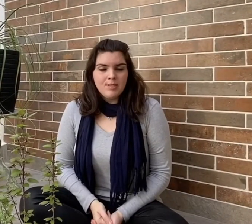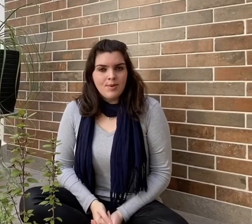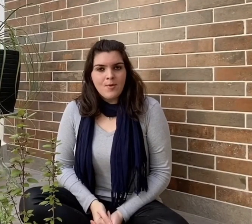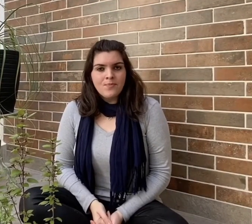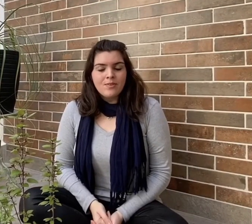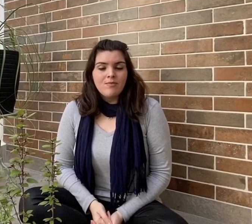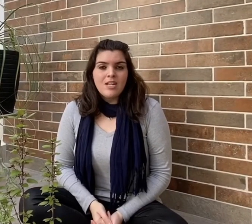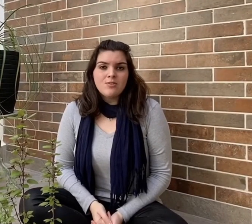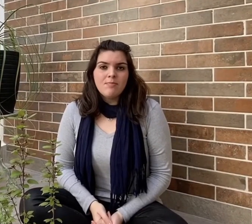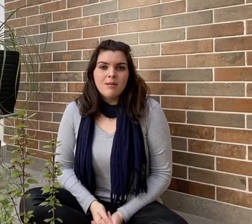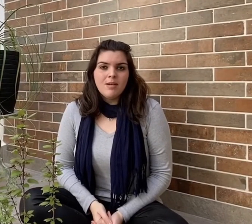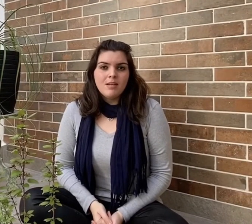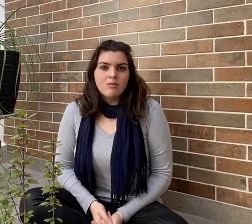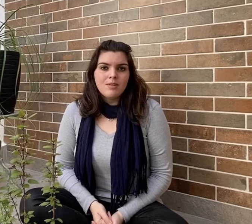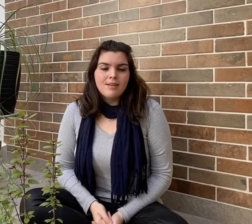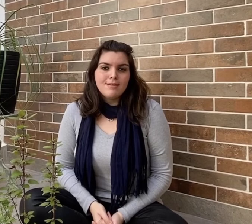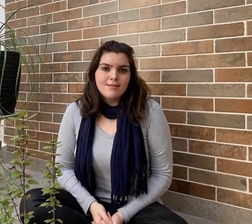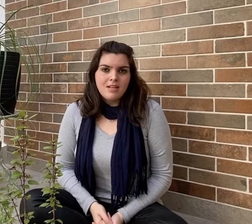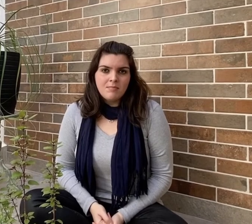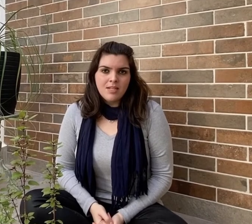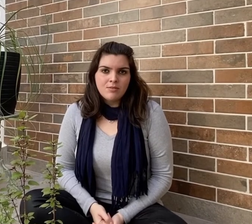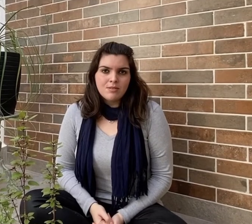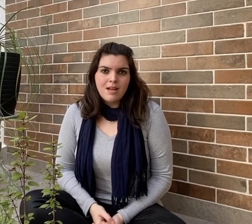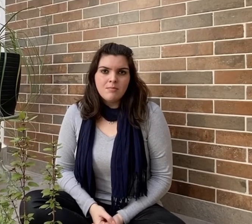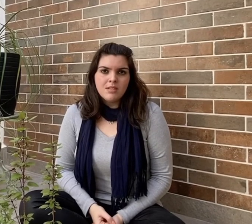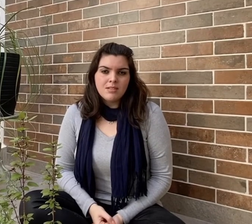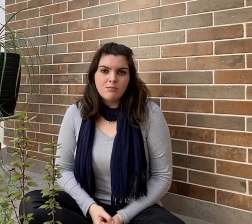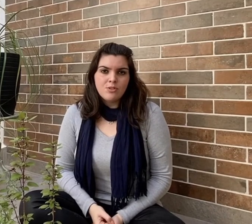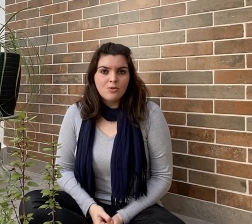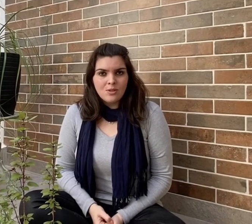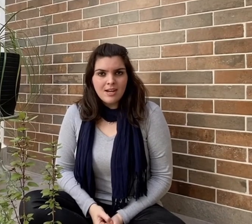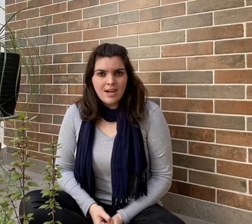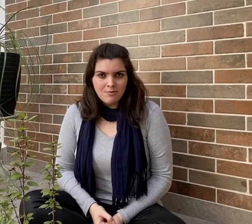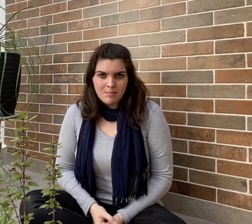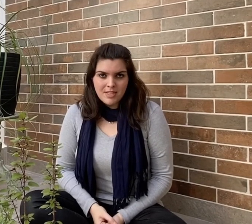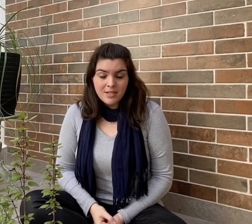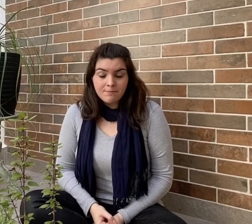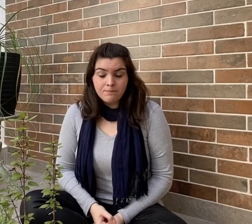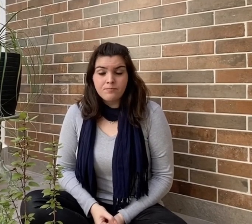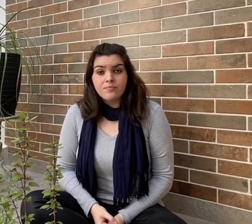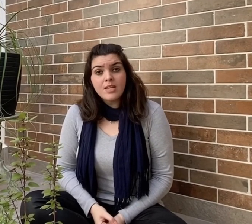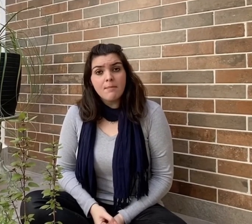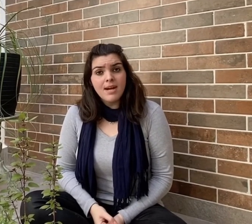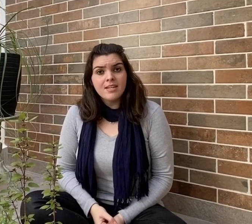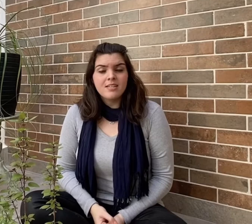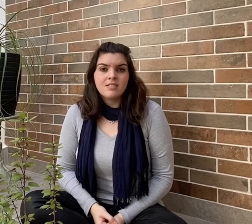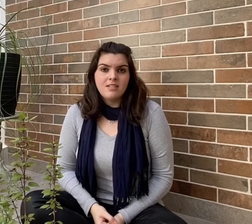pessoal, vale super a pena incluir esses alimentos na alimentação de toda a família para que as